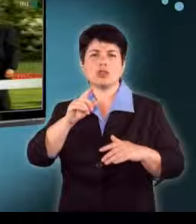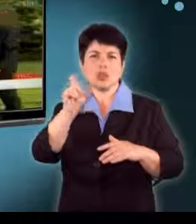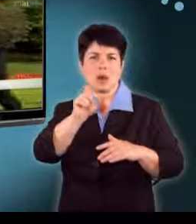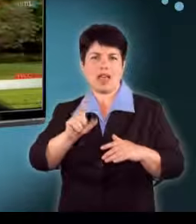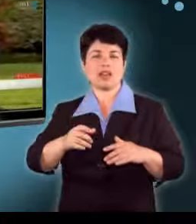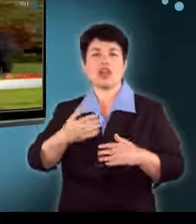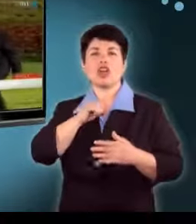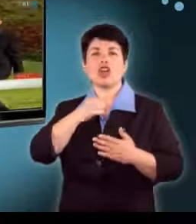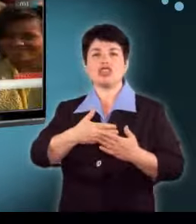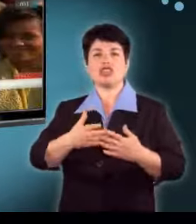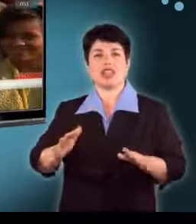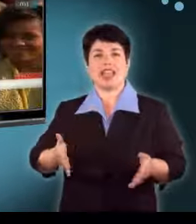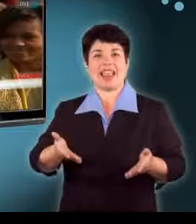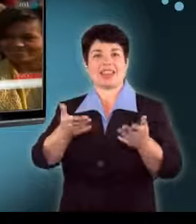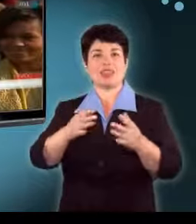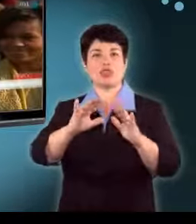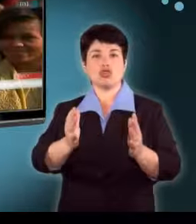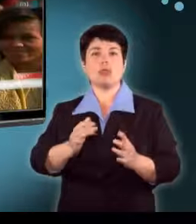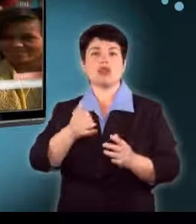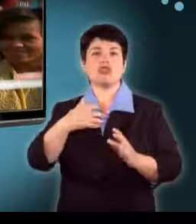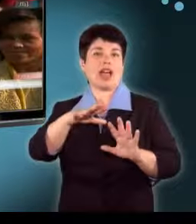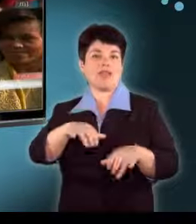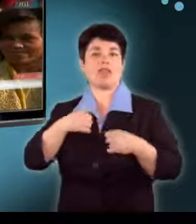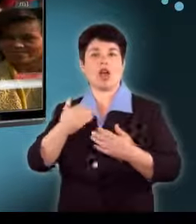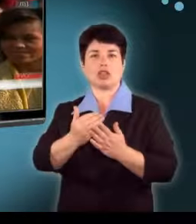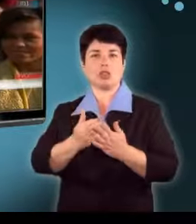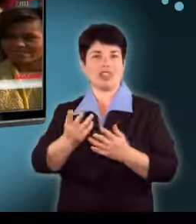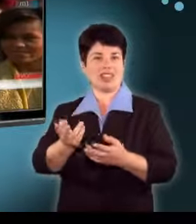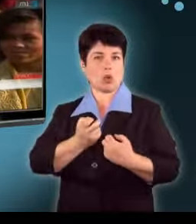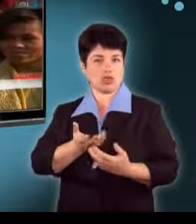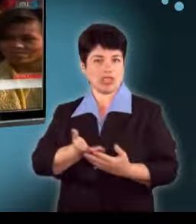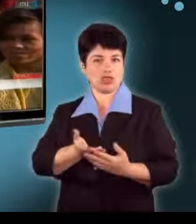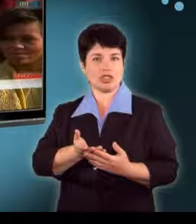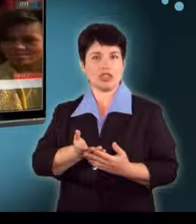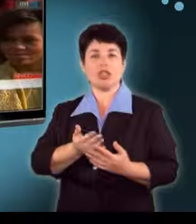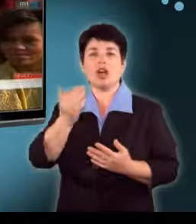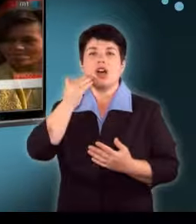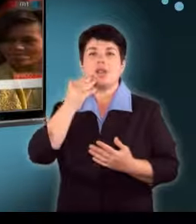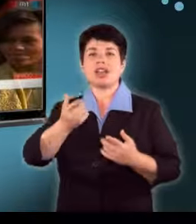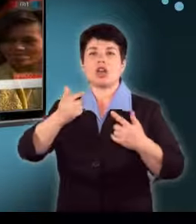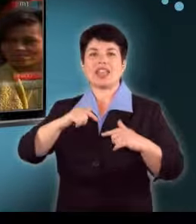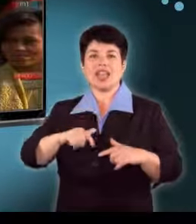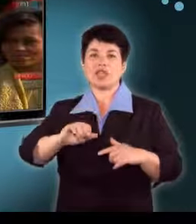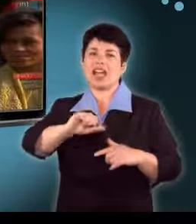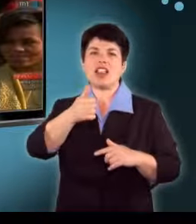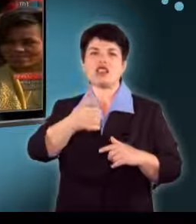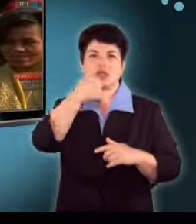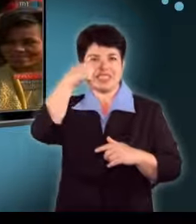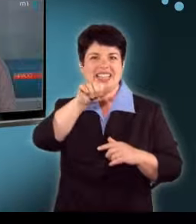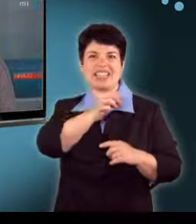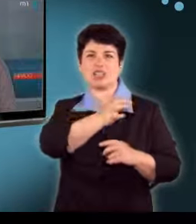a törvényhozással. Az amerikai elnökök első 100 napját Franklin Roosevelt beiktatása óta figyelik az